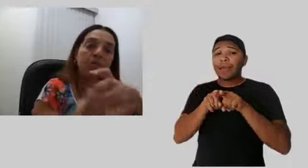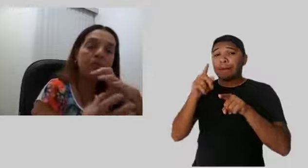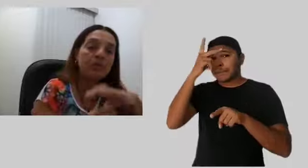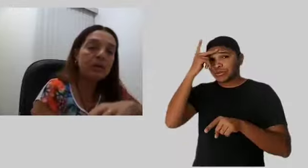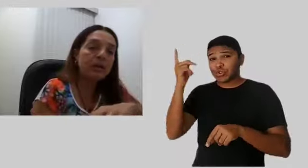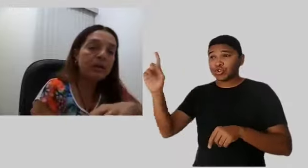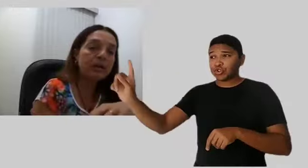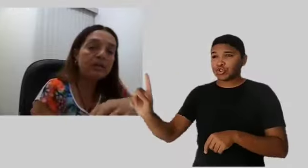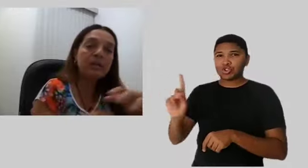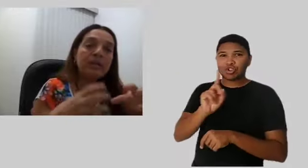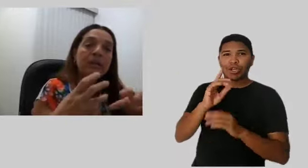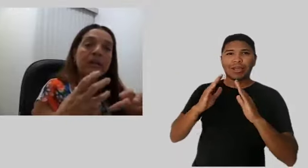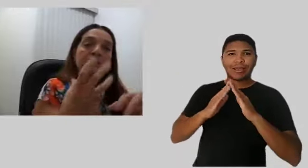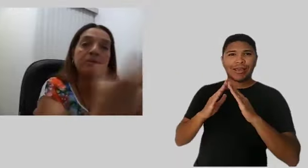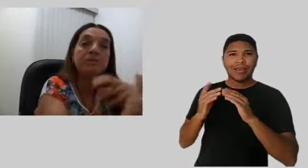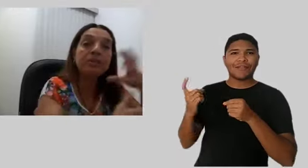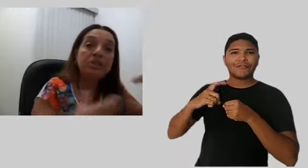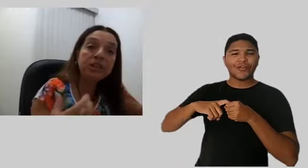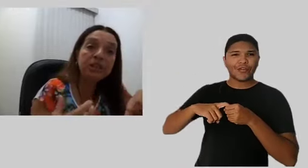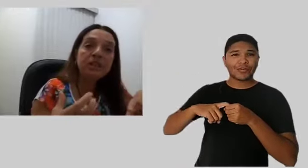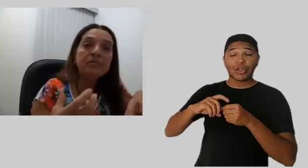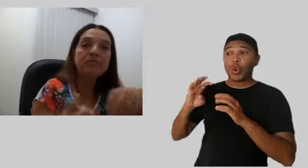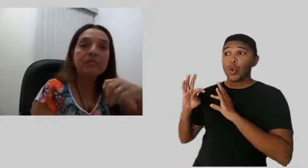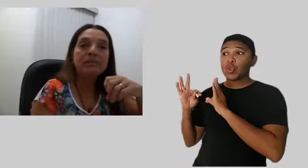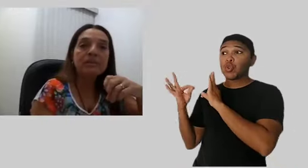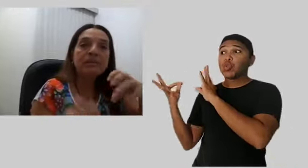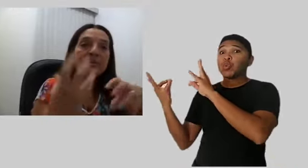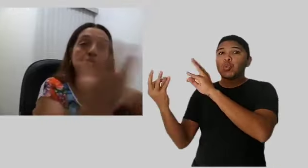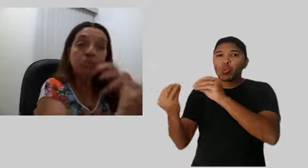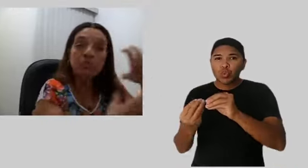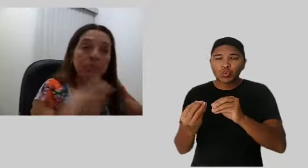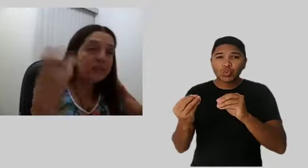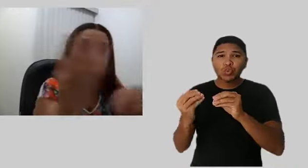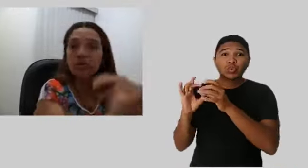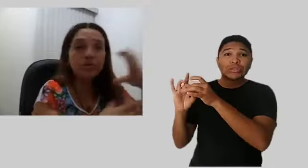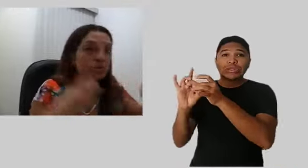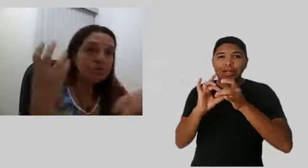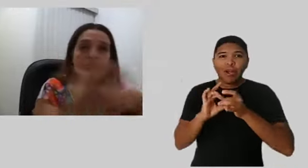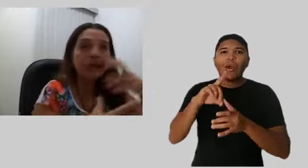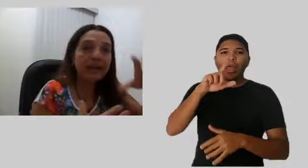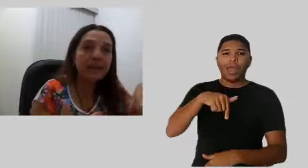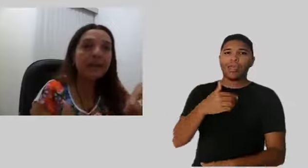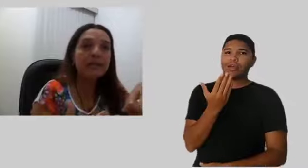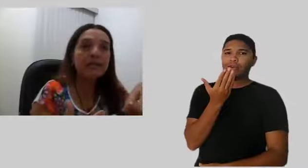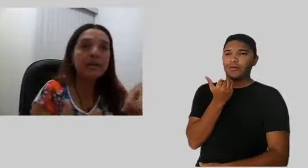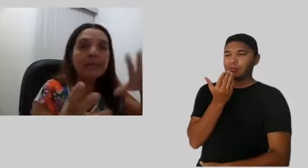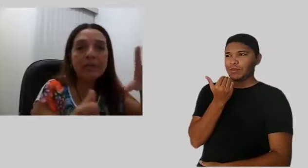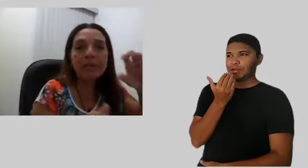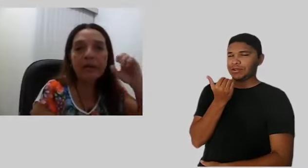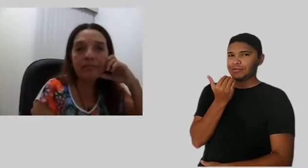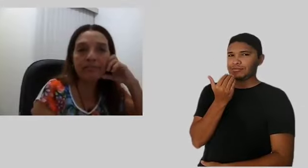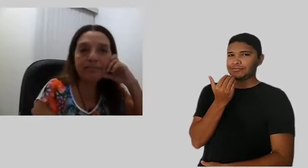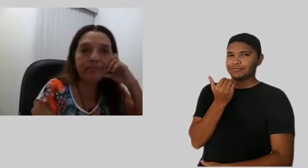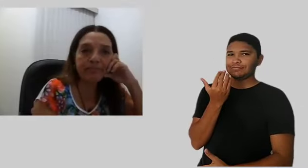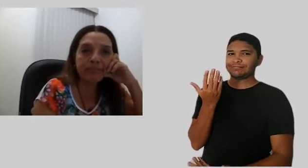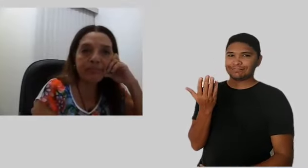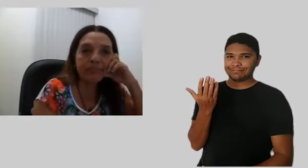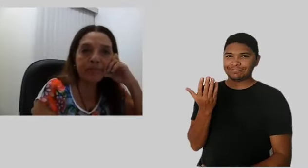né? Em que as pessoas chegam. Quer dizer, tudo isso junto para ela é